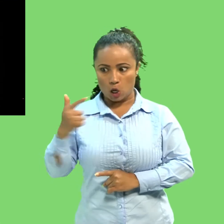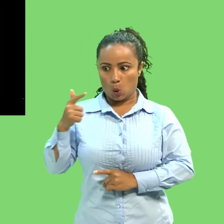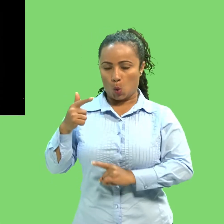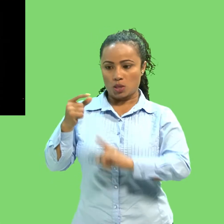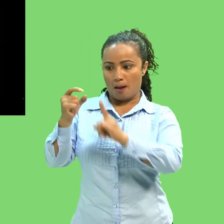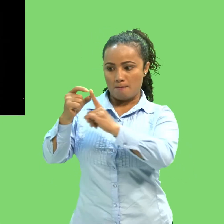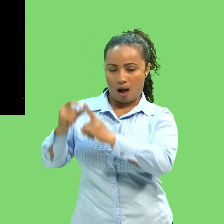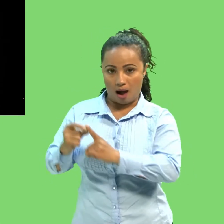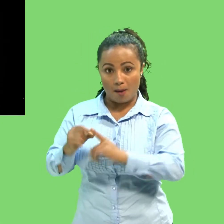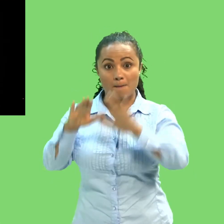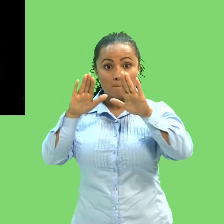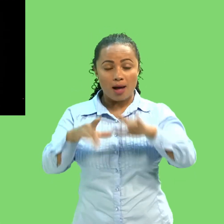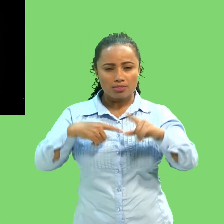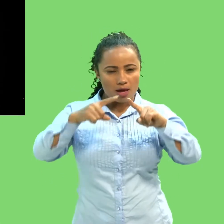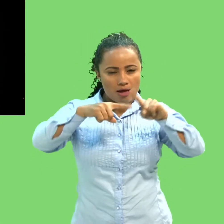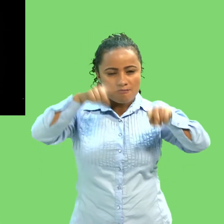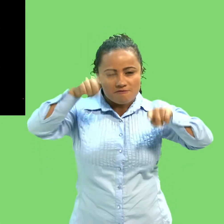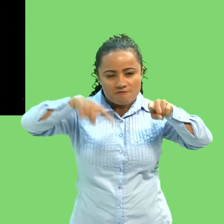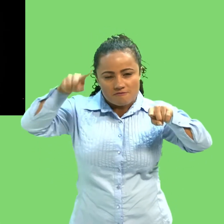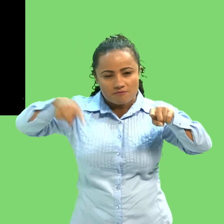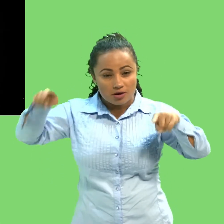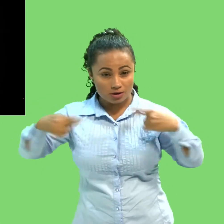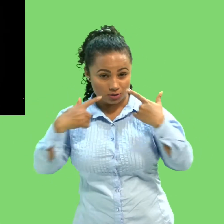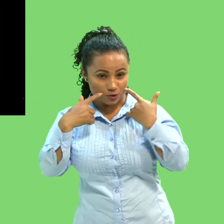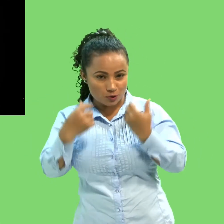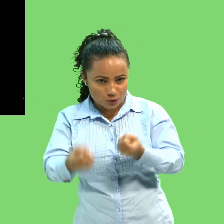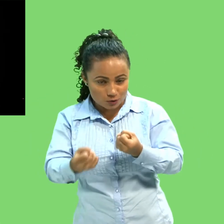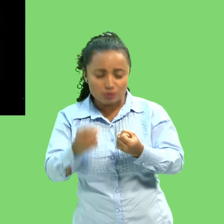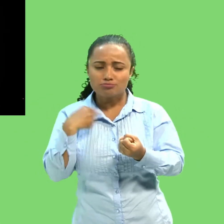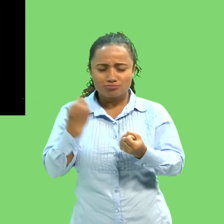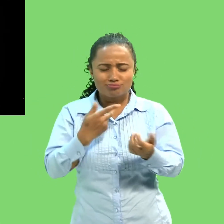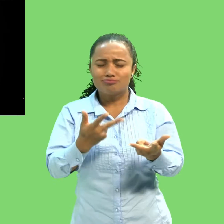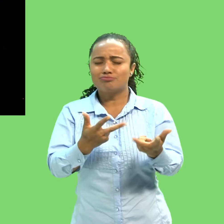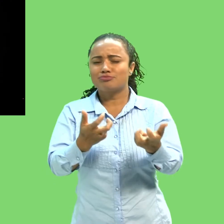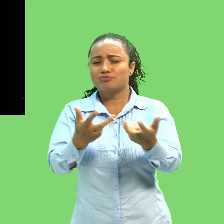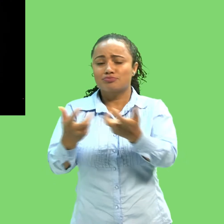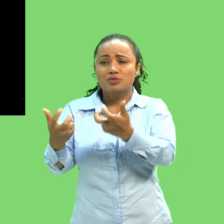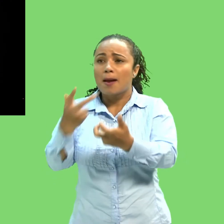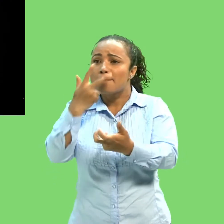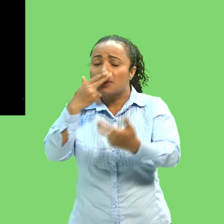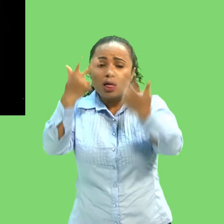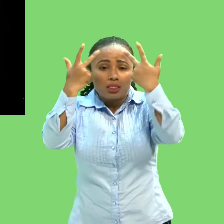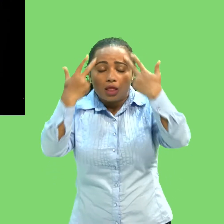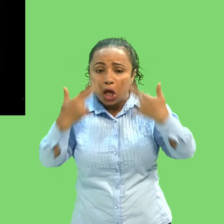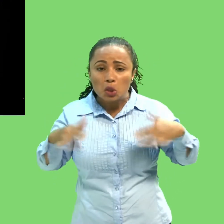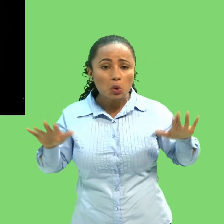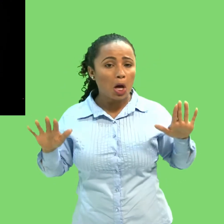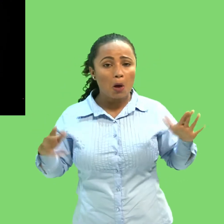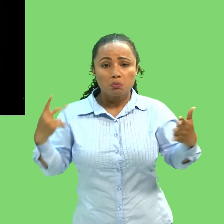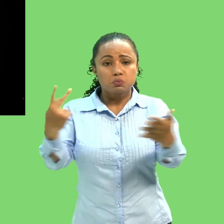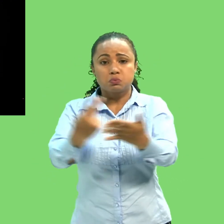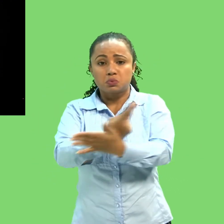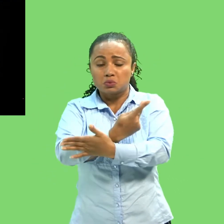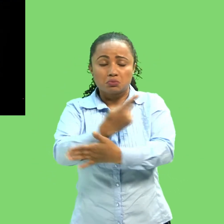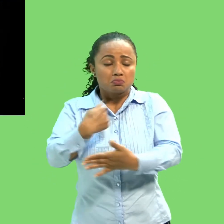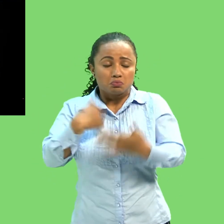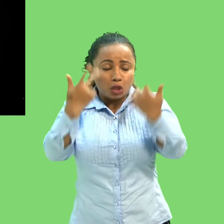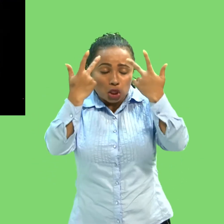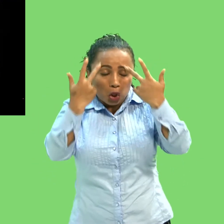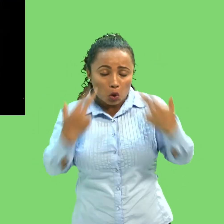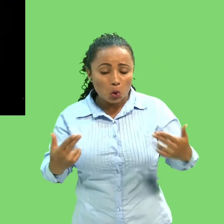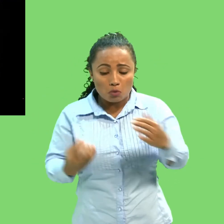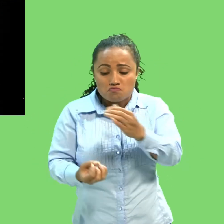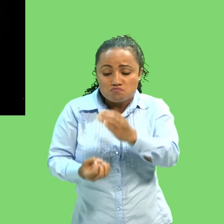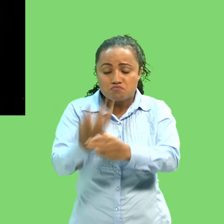quando há uma variação linguística, por exemplo, nós percebemos que isso acontece de modo involuntário, de modo indireto. Então,